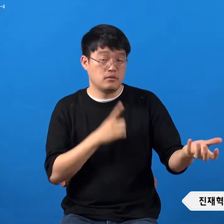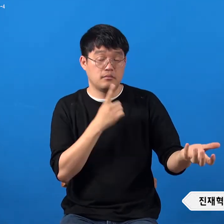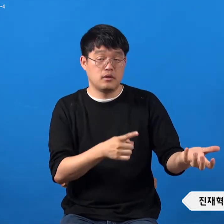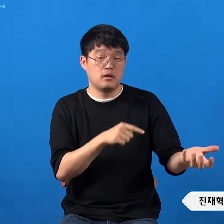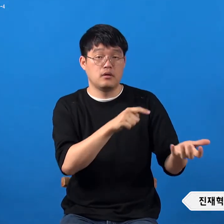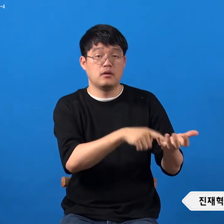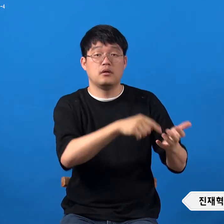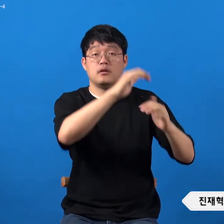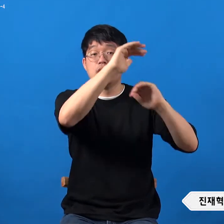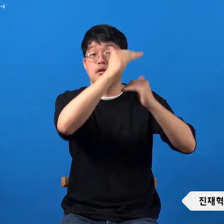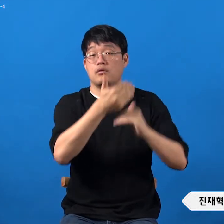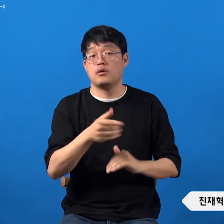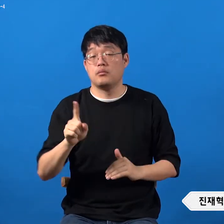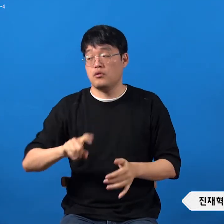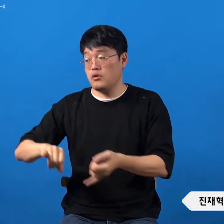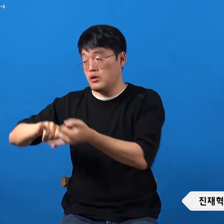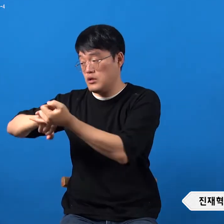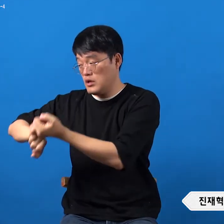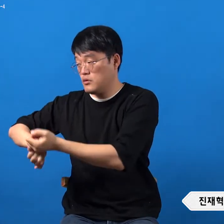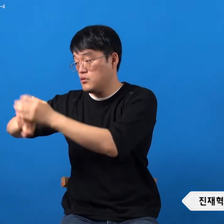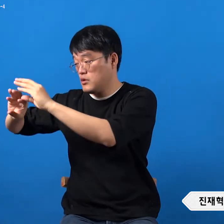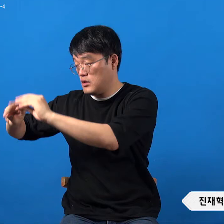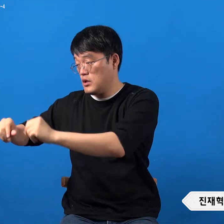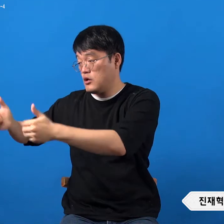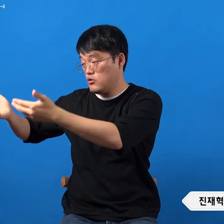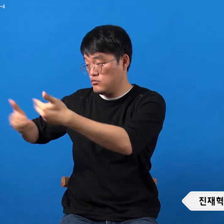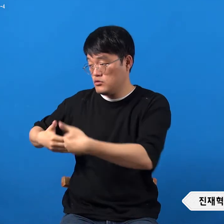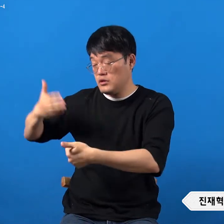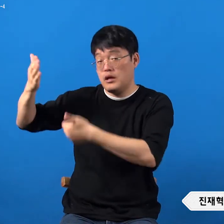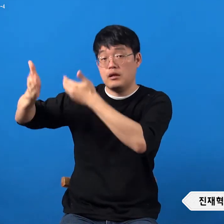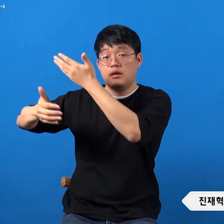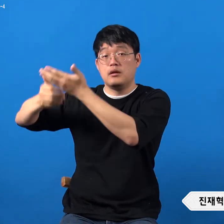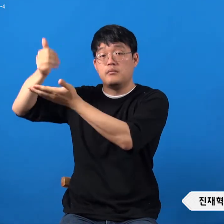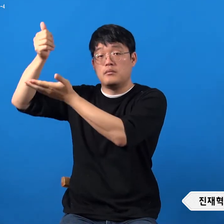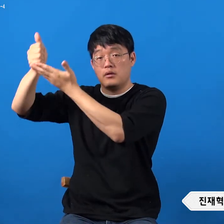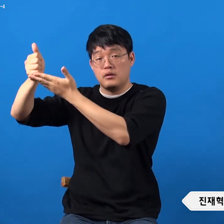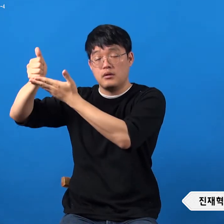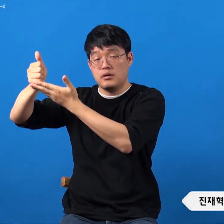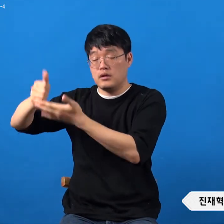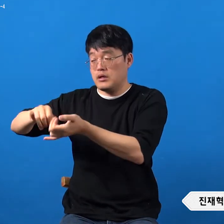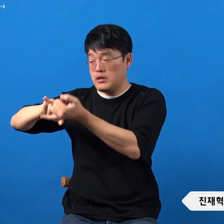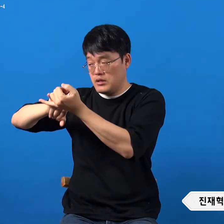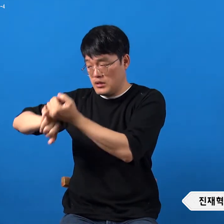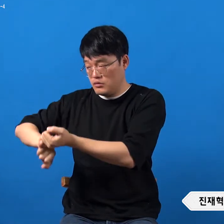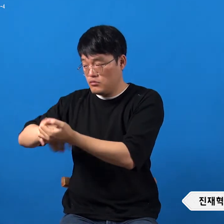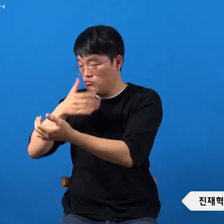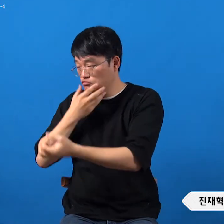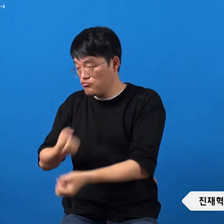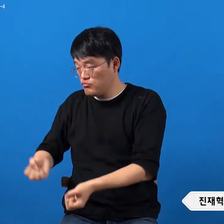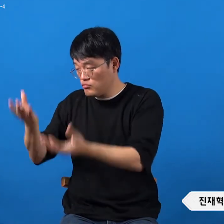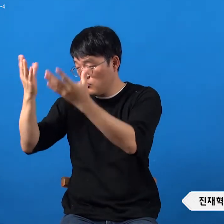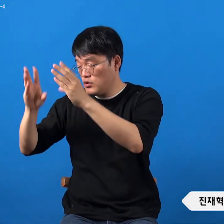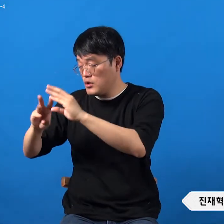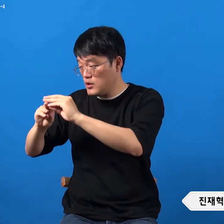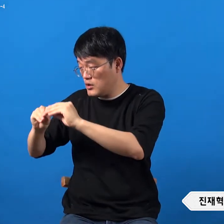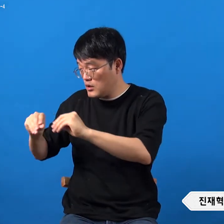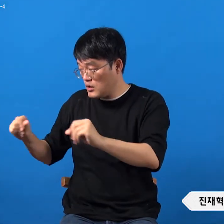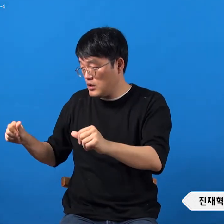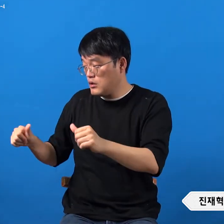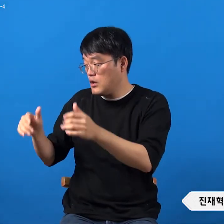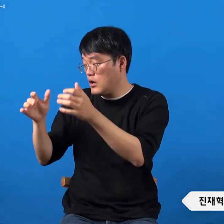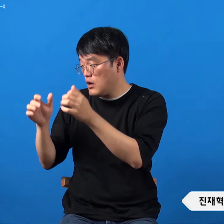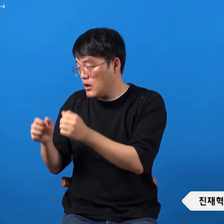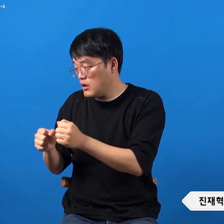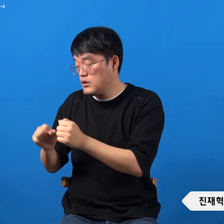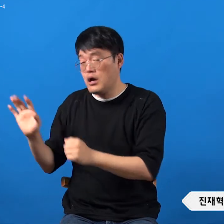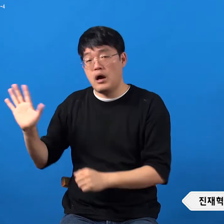그런데 이 말씀이 약속의 땅을 주신 하나님께 그 약속과 축복의 땅 가운데